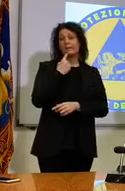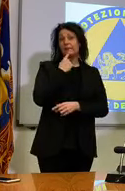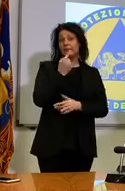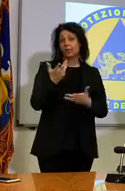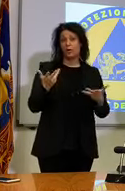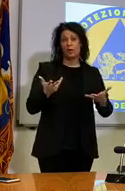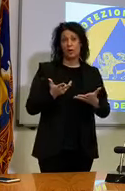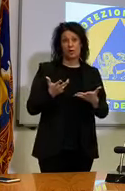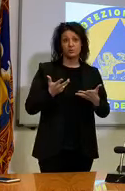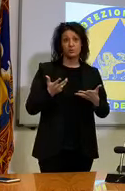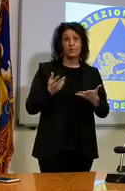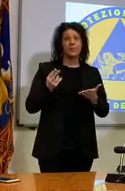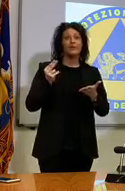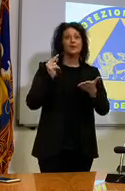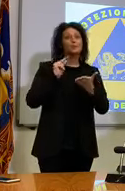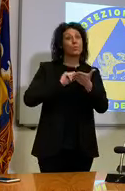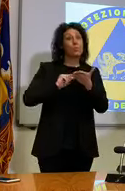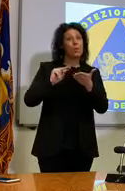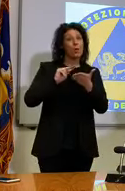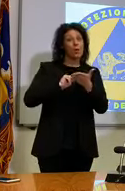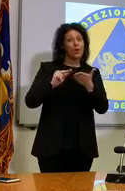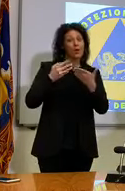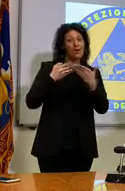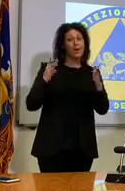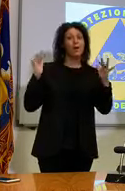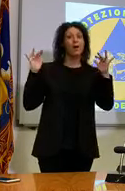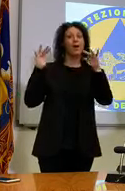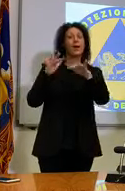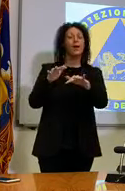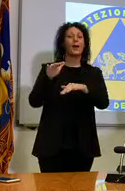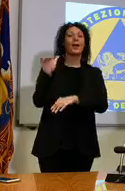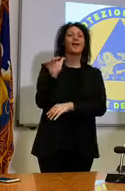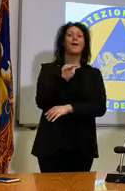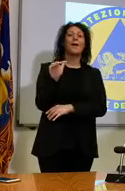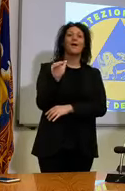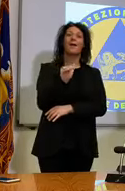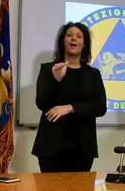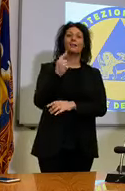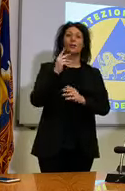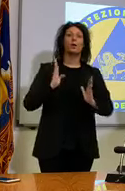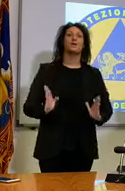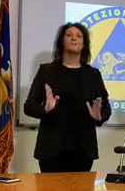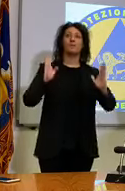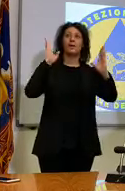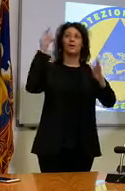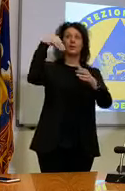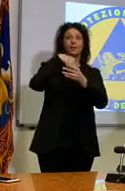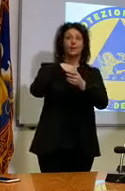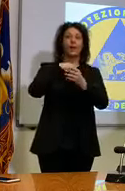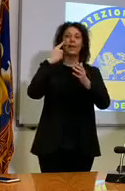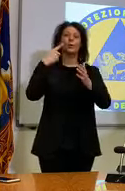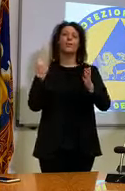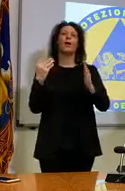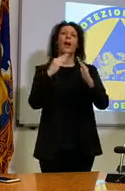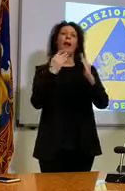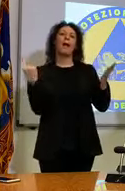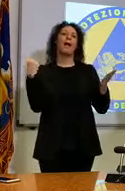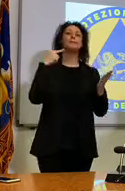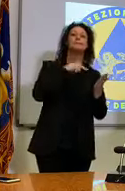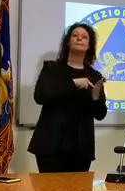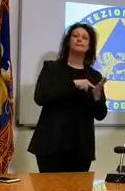pensare in questo momento di riportare delle masse di ragazzi all'interno di edifici che poi torneranno a casa e